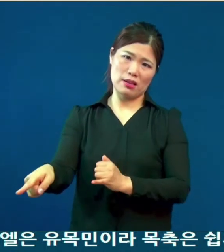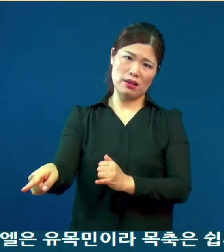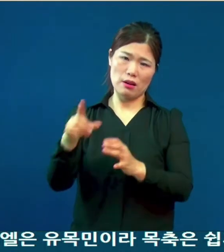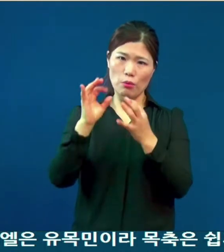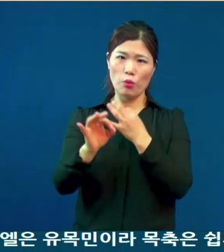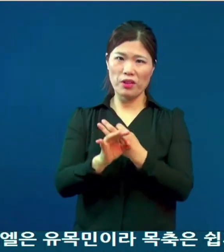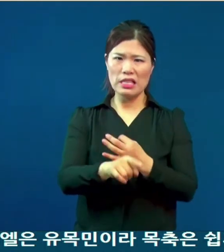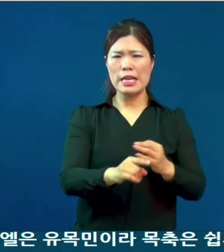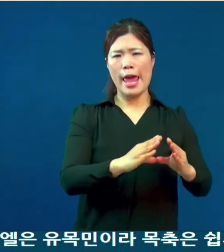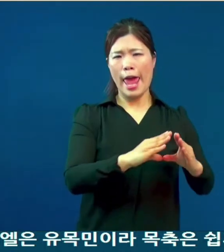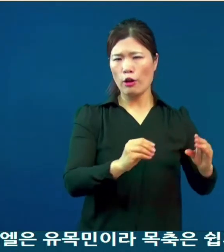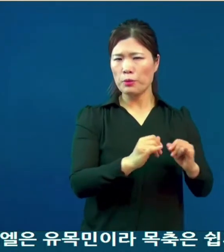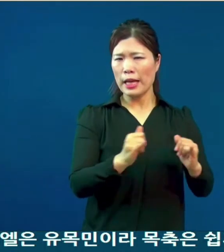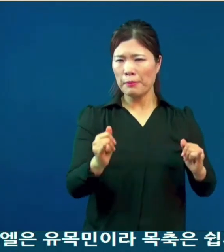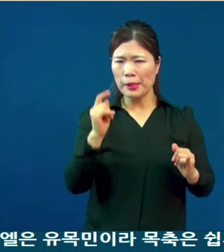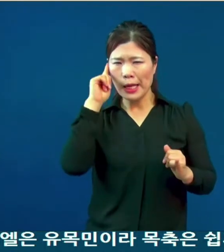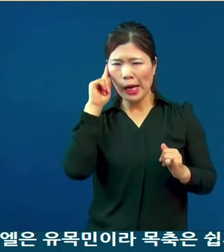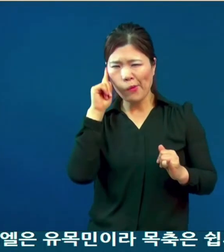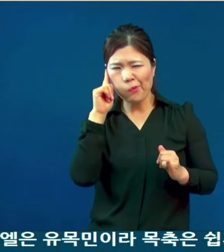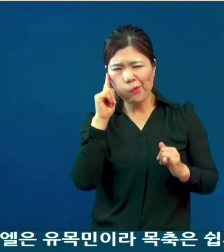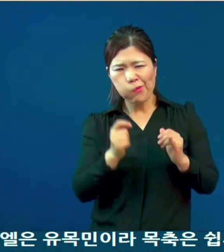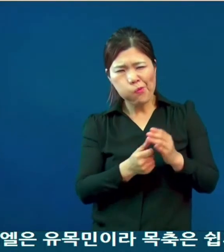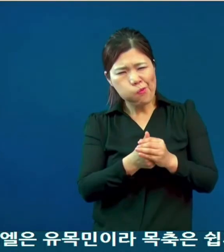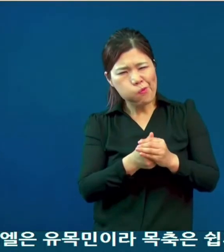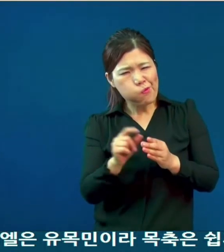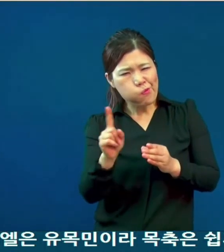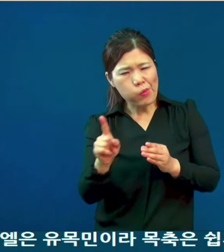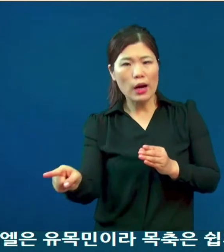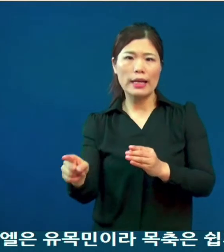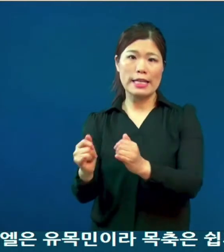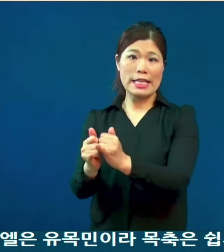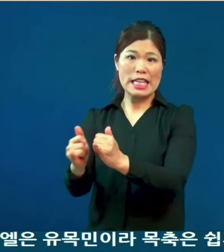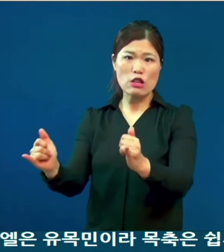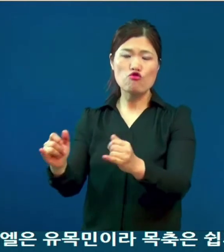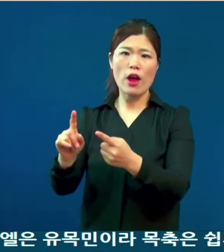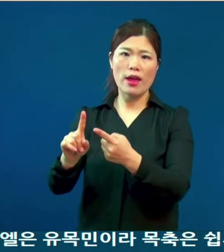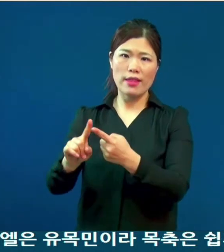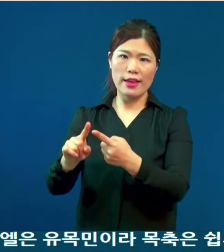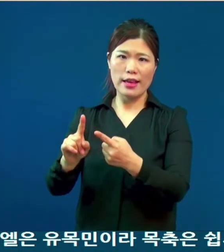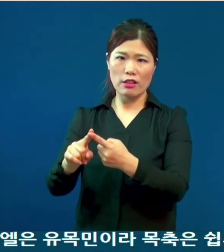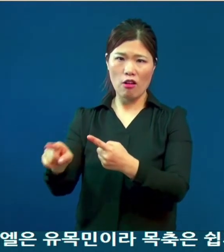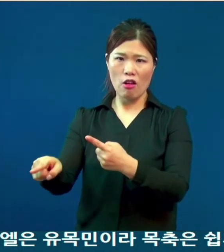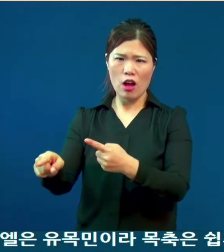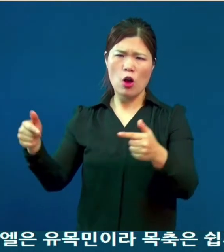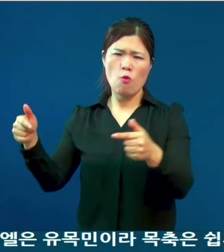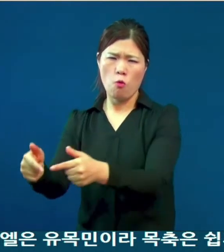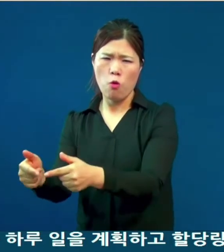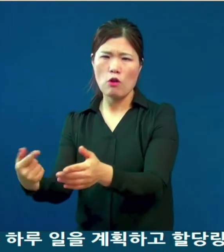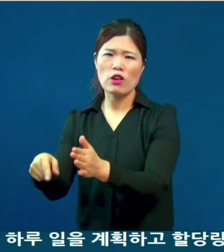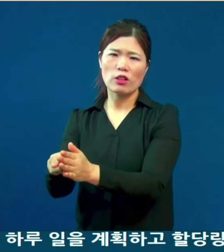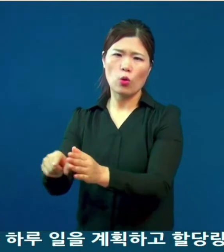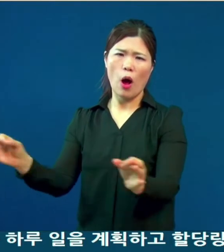이스라엘을 다루기 위해 짜낸 방안은 인구를 억제하거나 말살하기 위한 정책입니다.